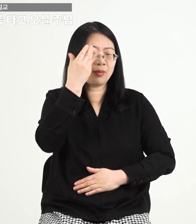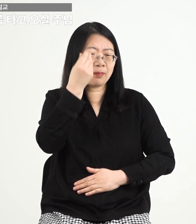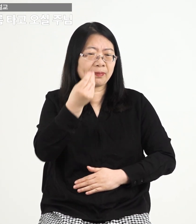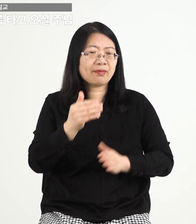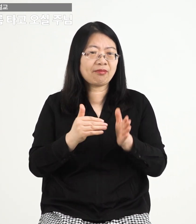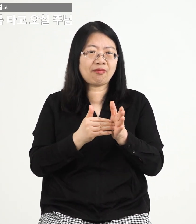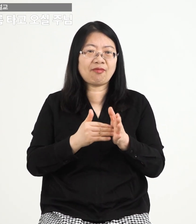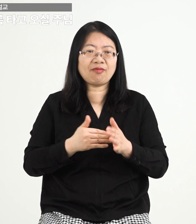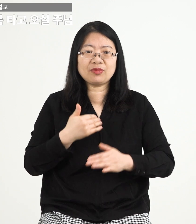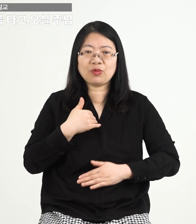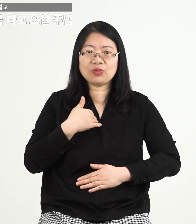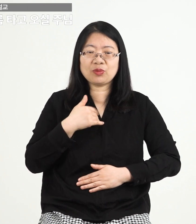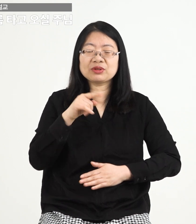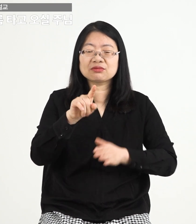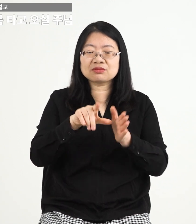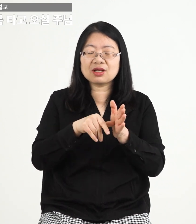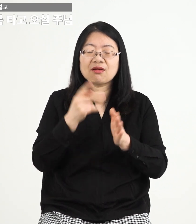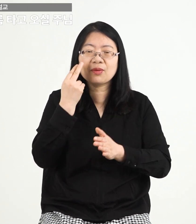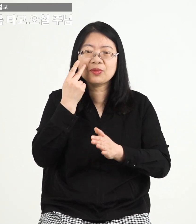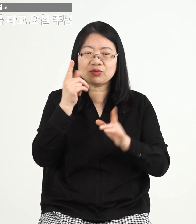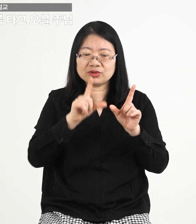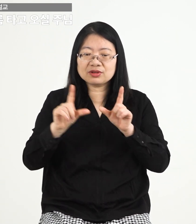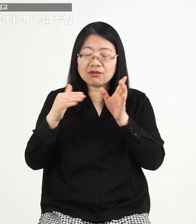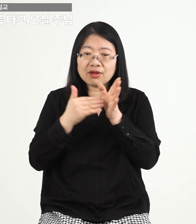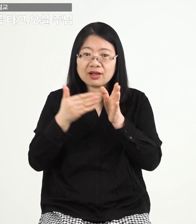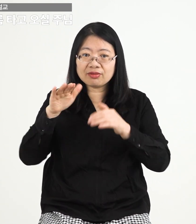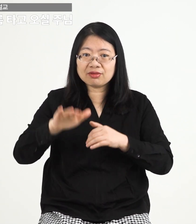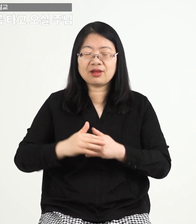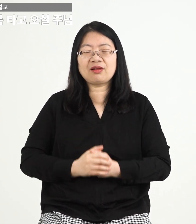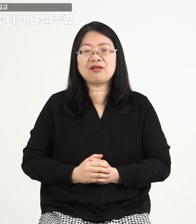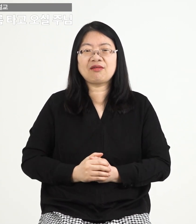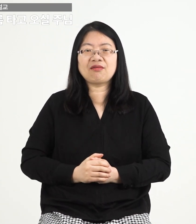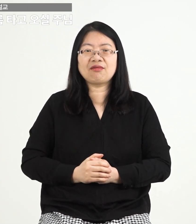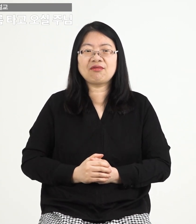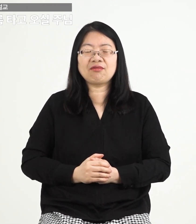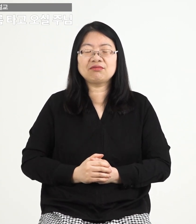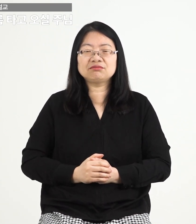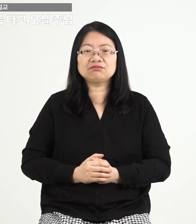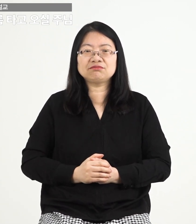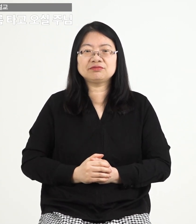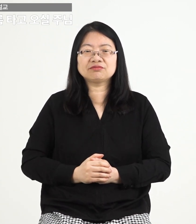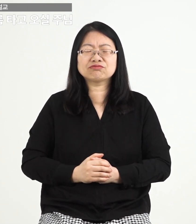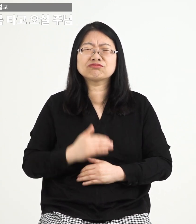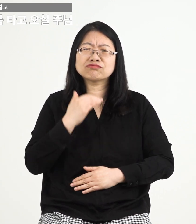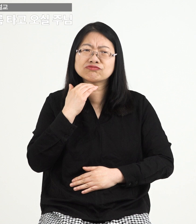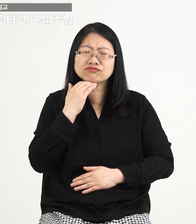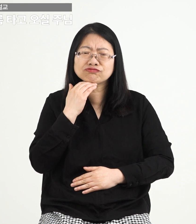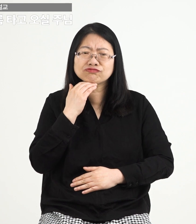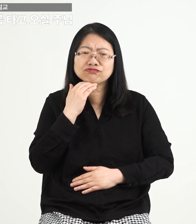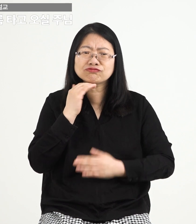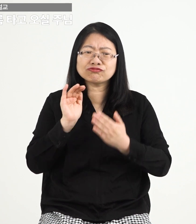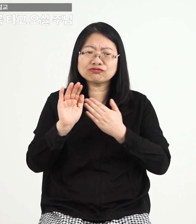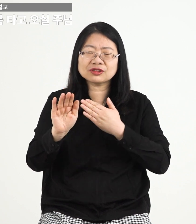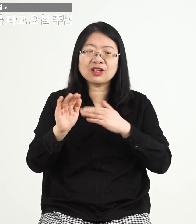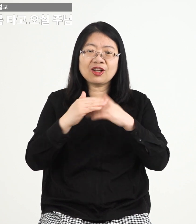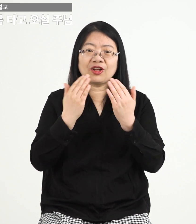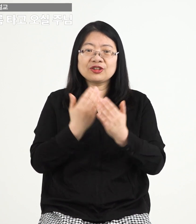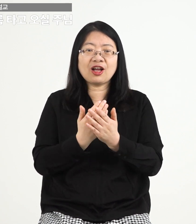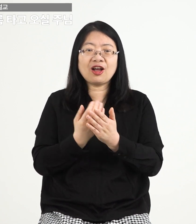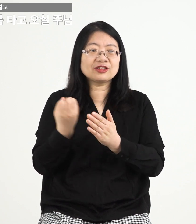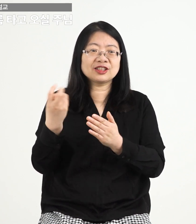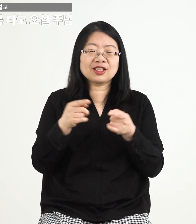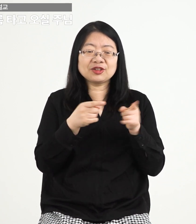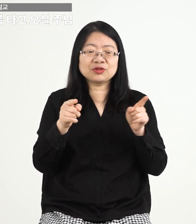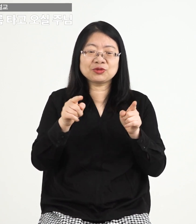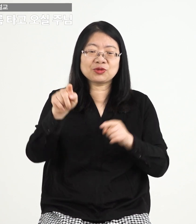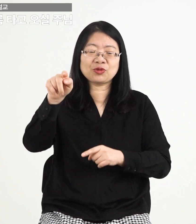봤어요. 당시 미국에 있었는데 근데 좀 이따 다 또 올라와요. 어떻게 되냐